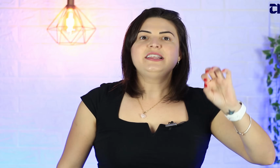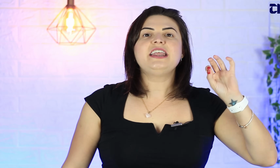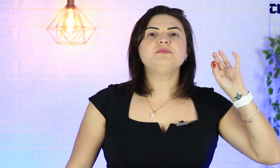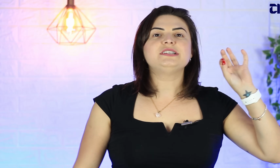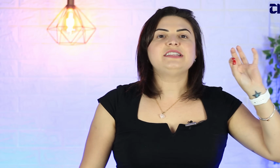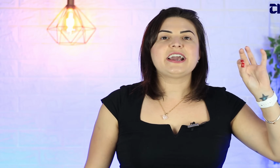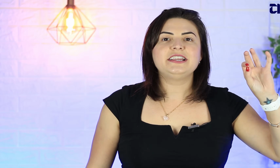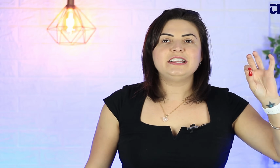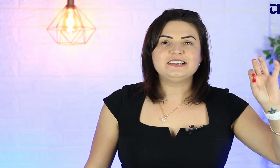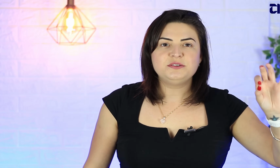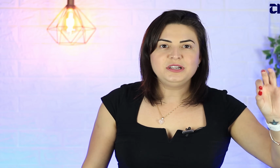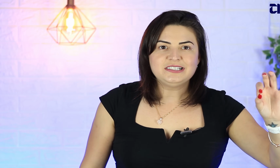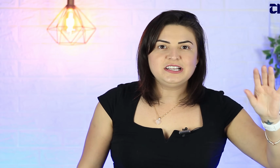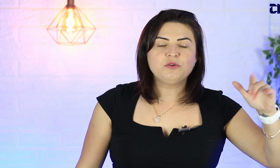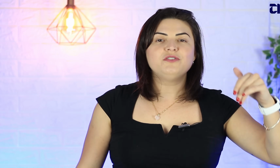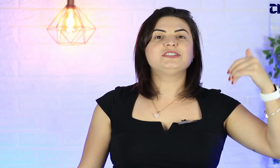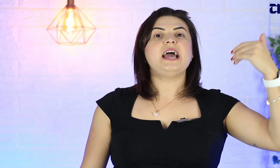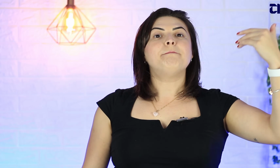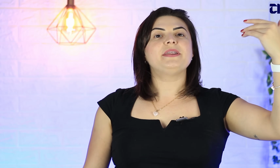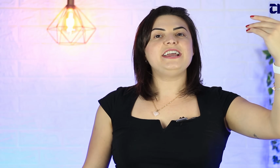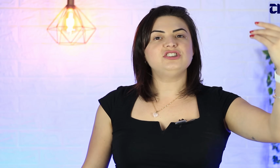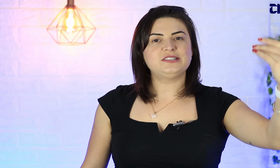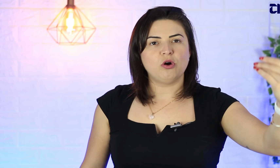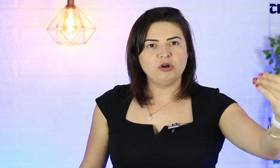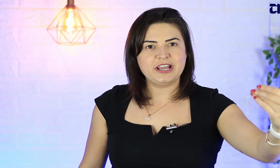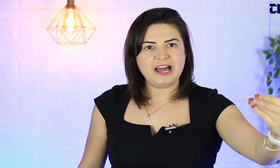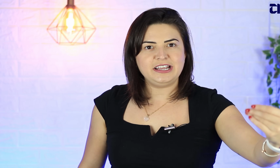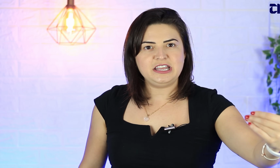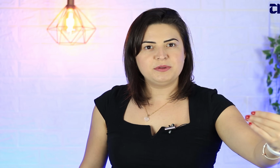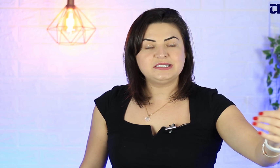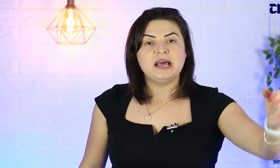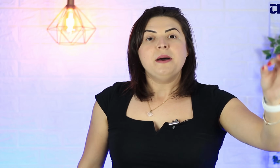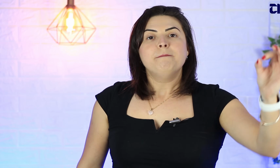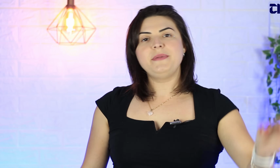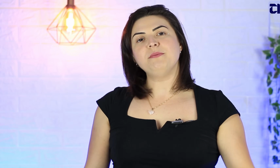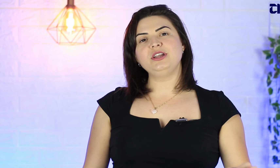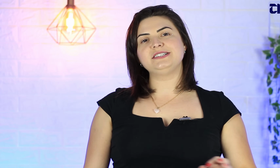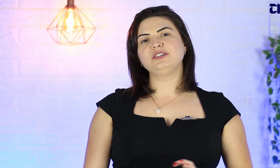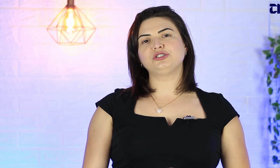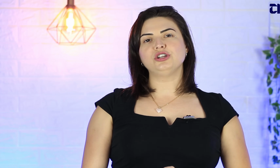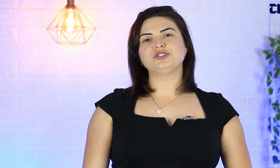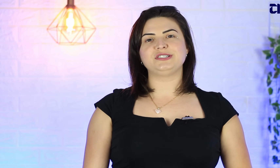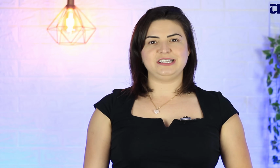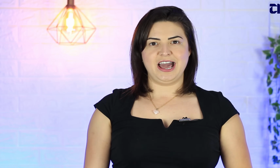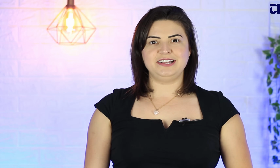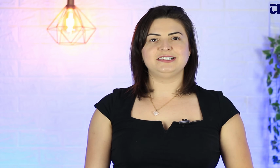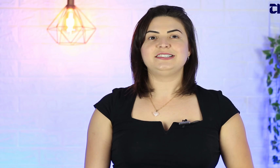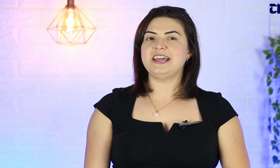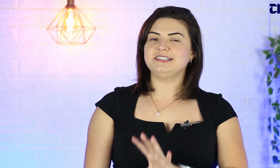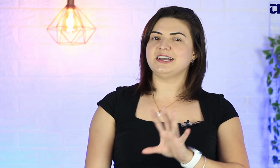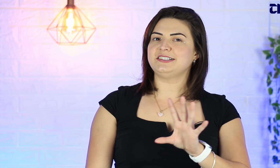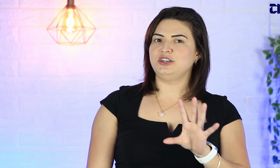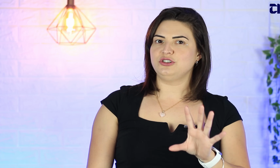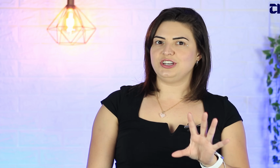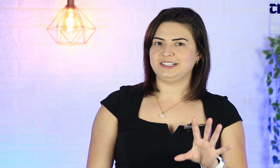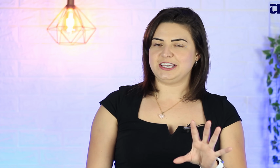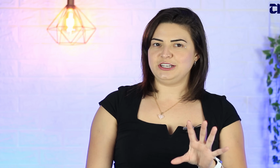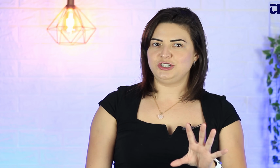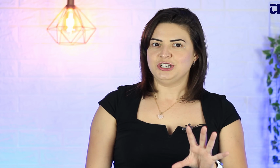Teremos a técnica da assimilação, que você aprende a se comunicar em Libras, memorizando todos os sinais, sem esquecer no dia seguinte.